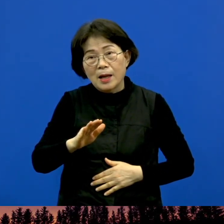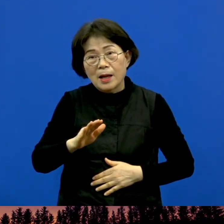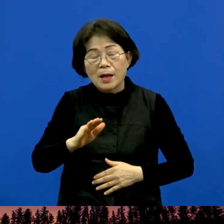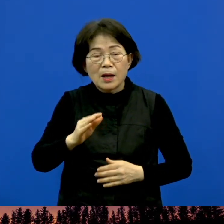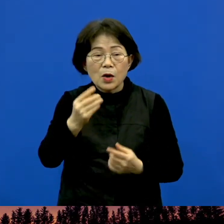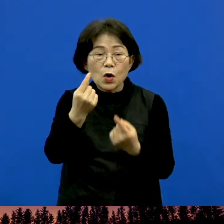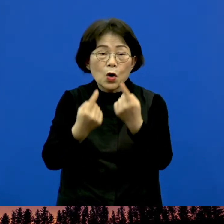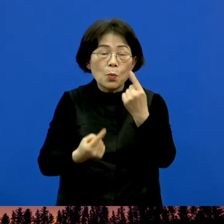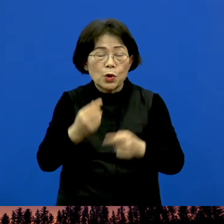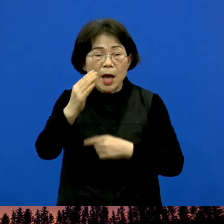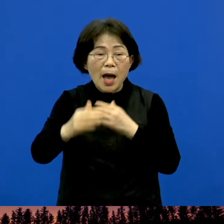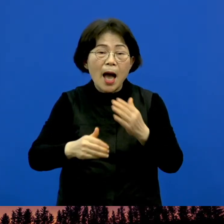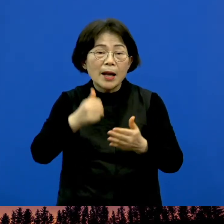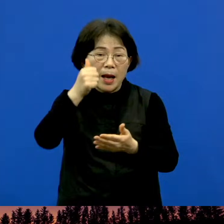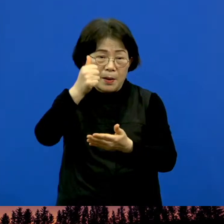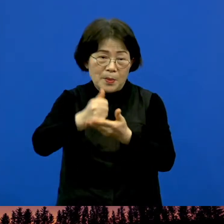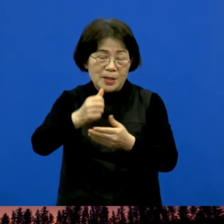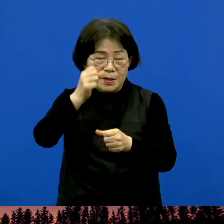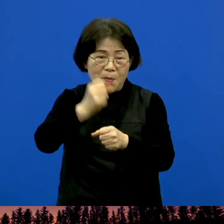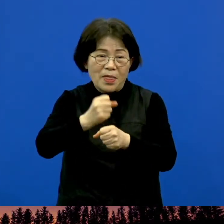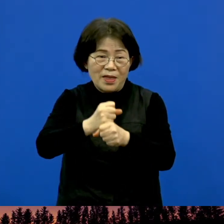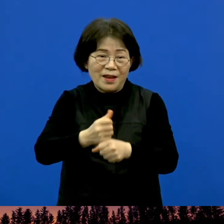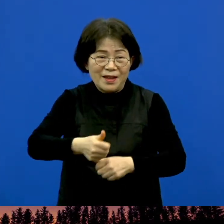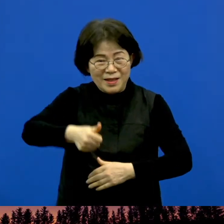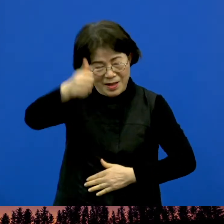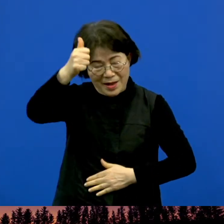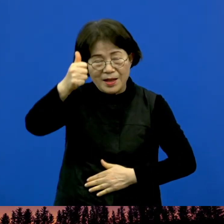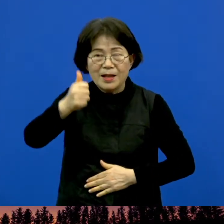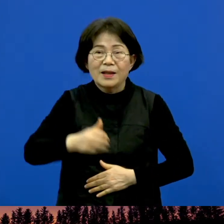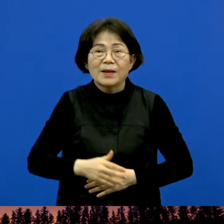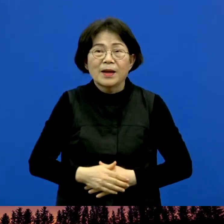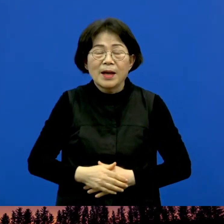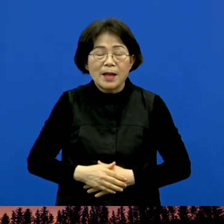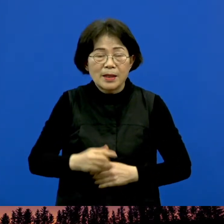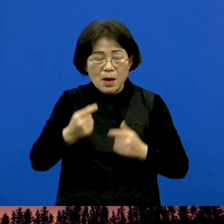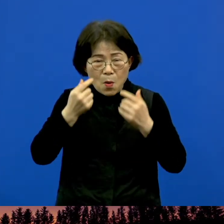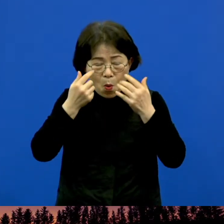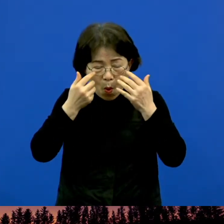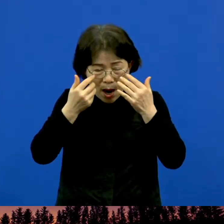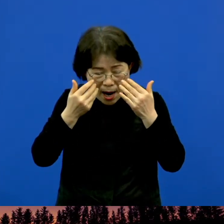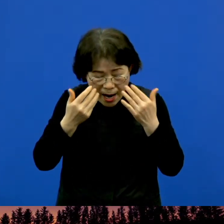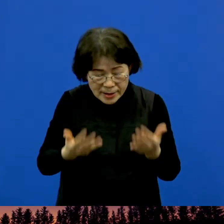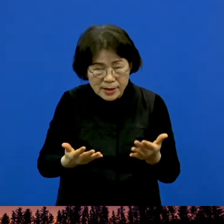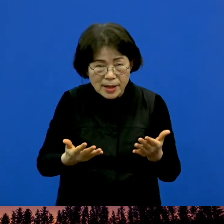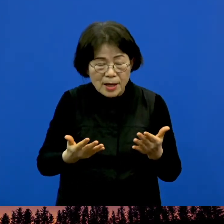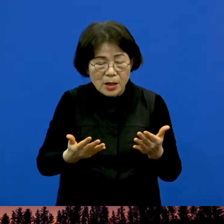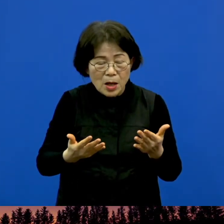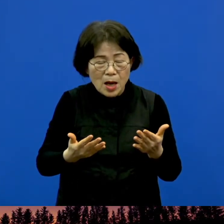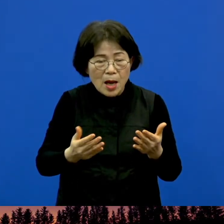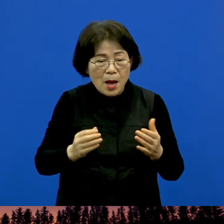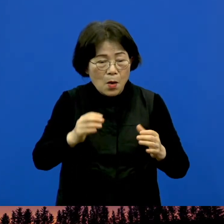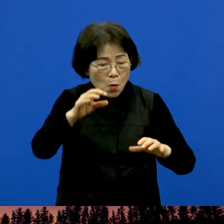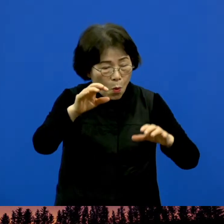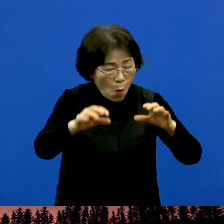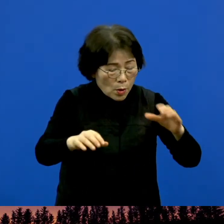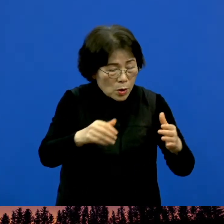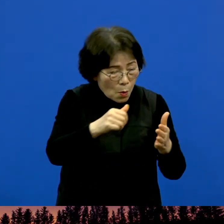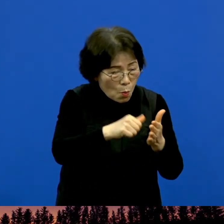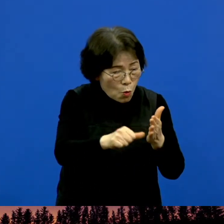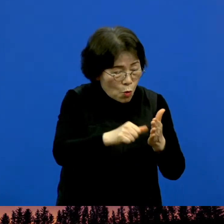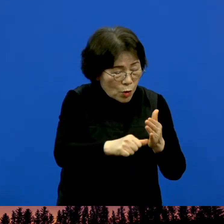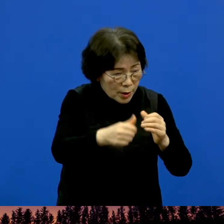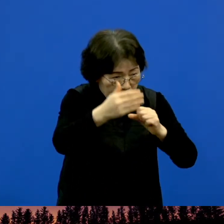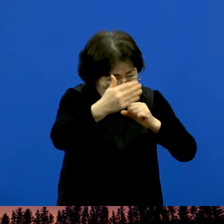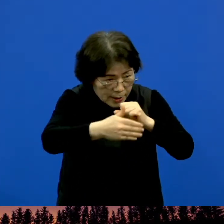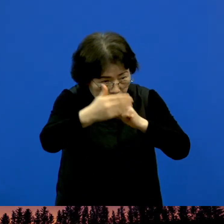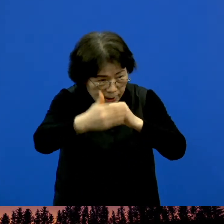그 우주의 갤럭시들이 어마어마한데 더 선명하게 모든 이 우주의 공간의 물체들을 사진도 찍을